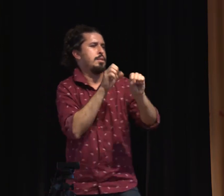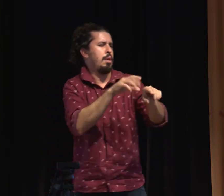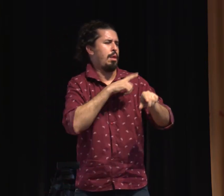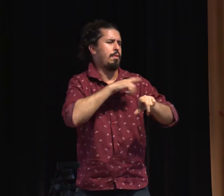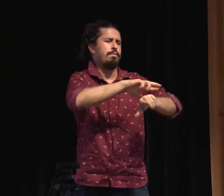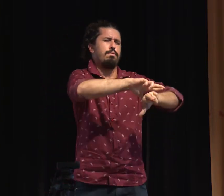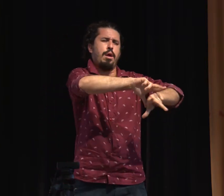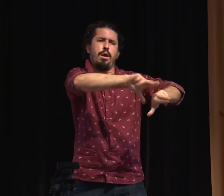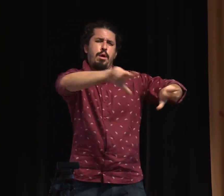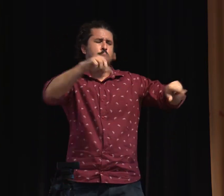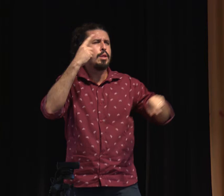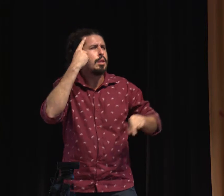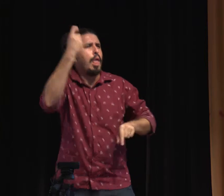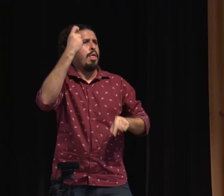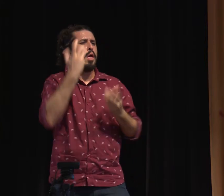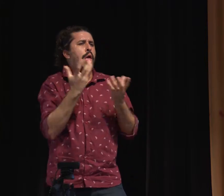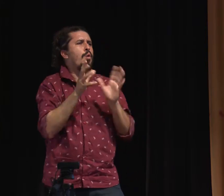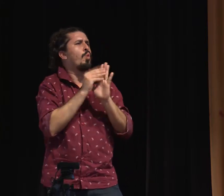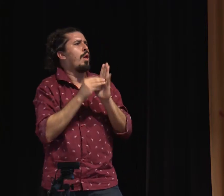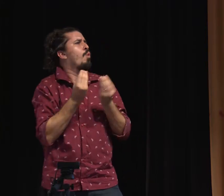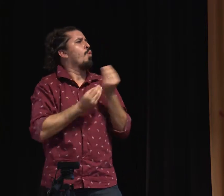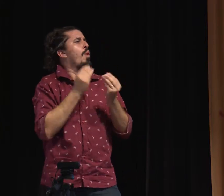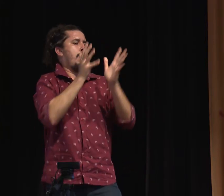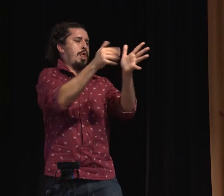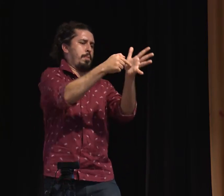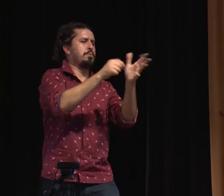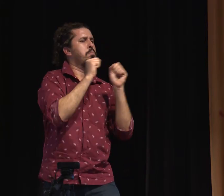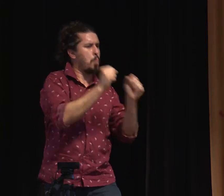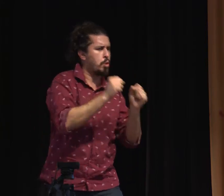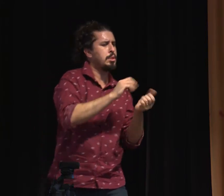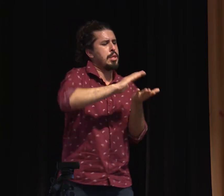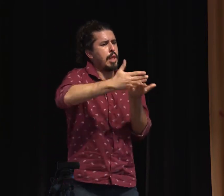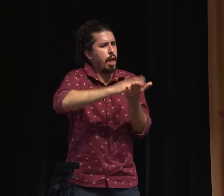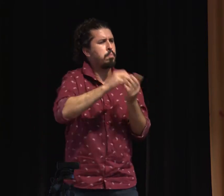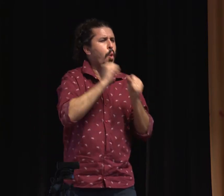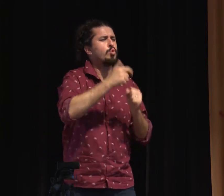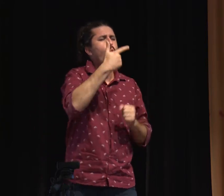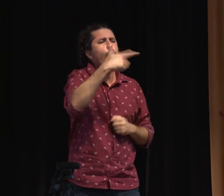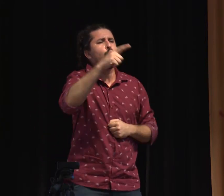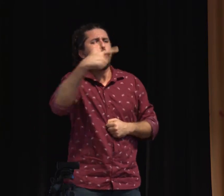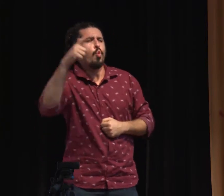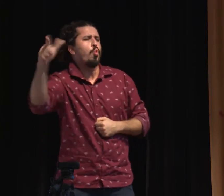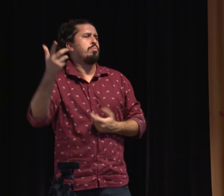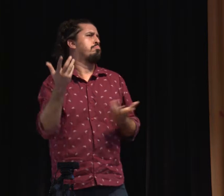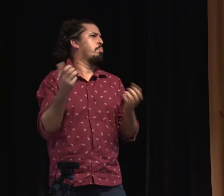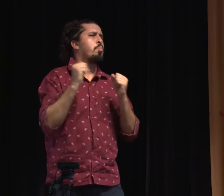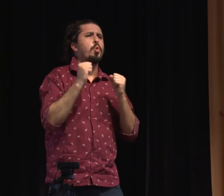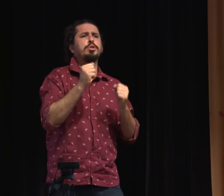estratégias para ele ensinar diversas formas e diversas ideias e o conteúdo da disciplina de Libras com o intérprete ou não tendo